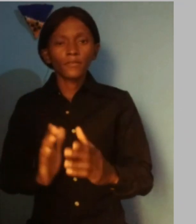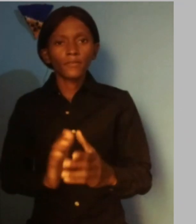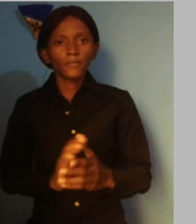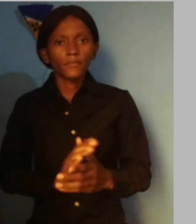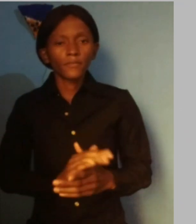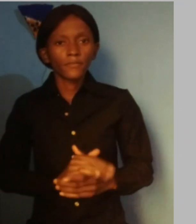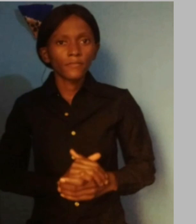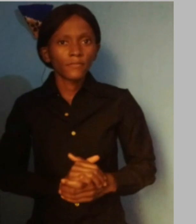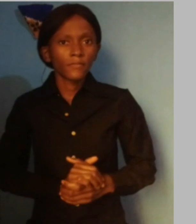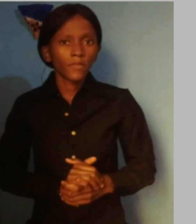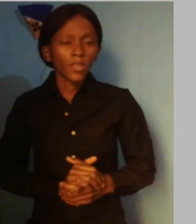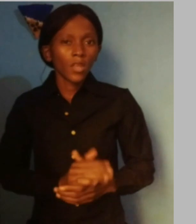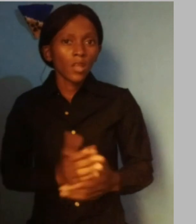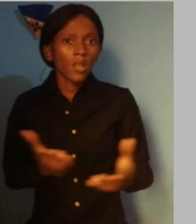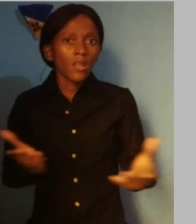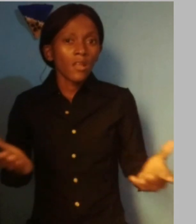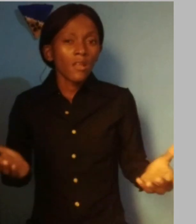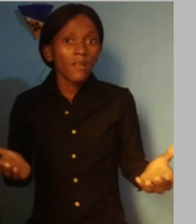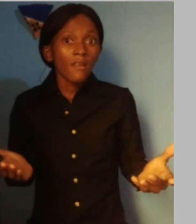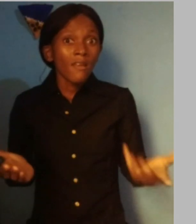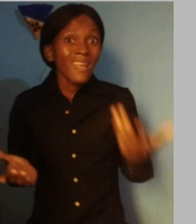toi.